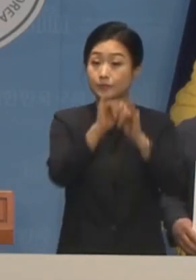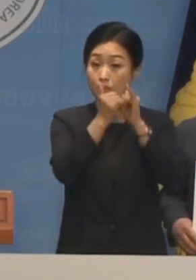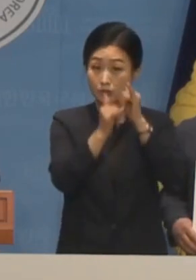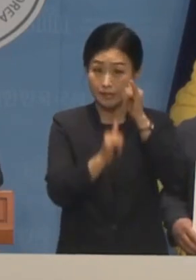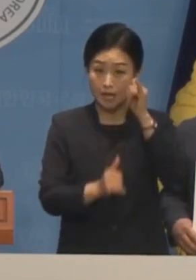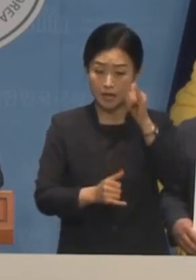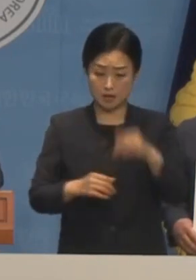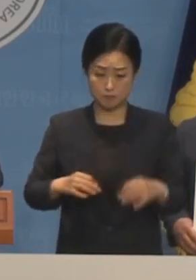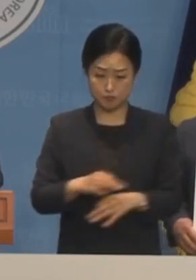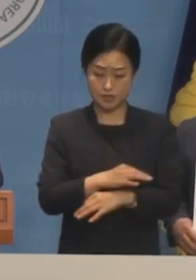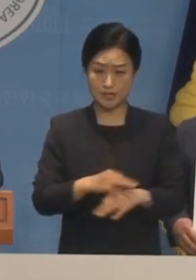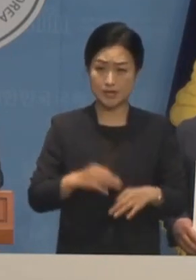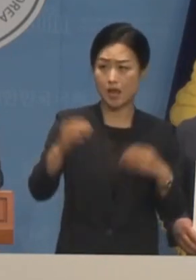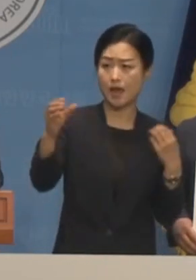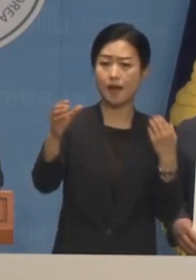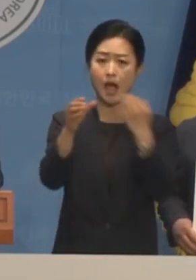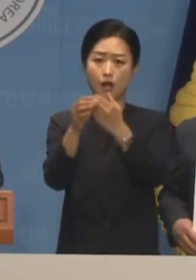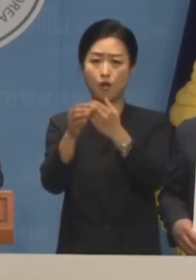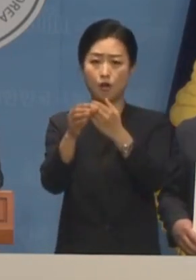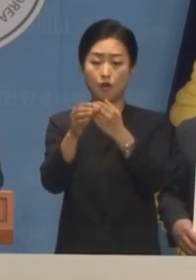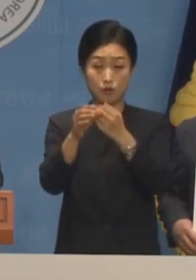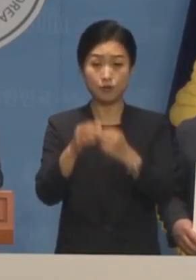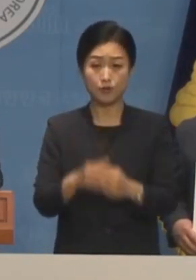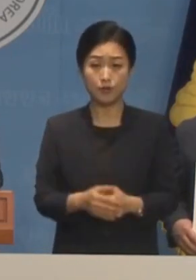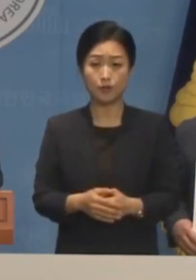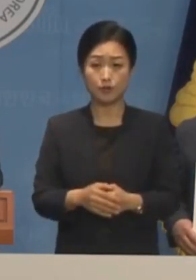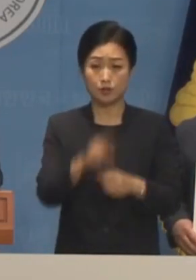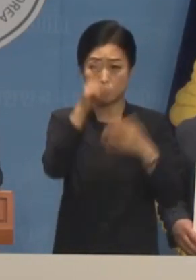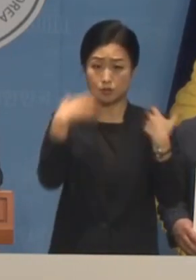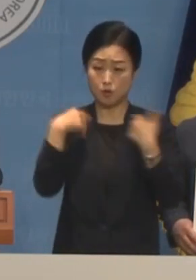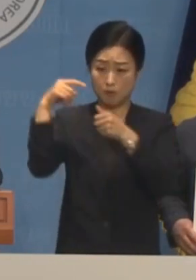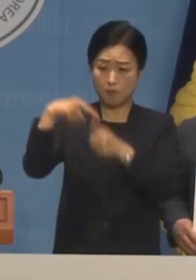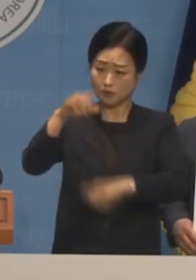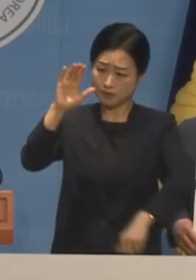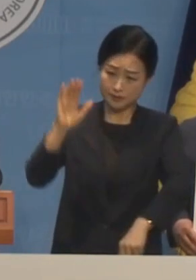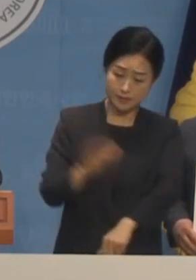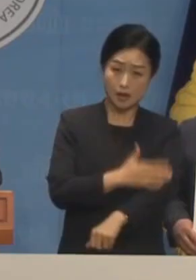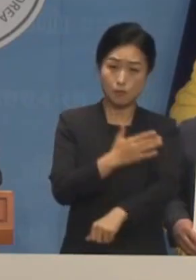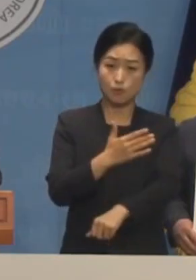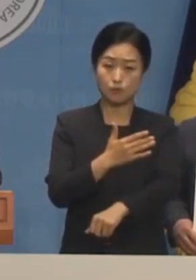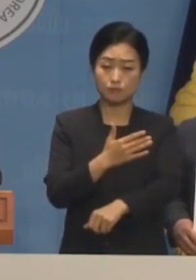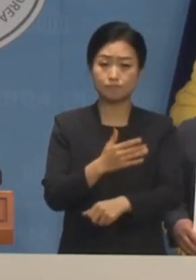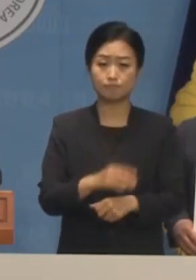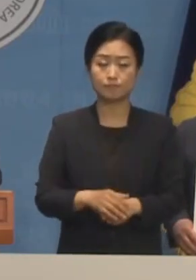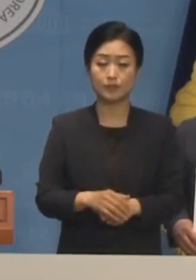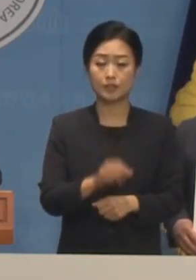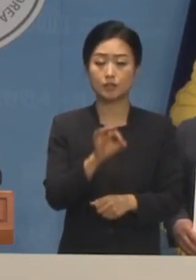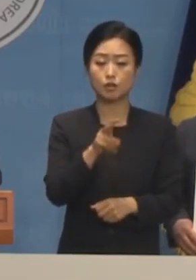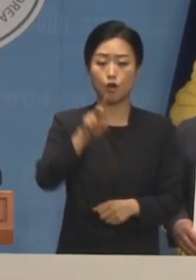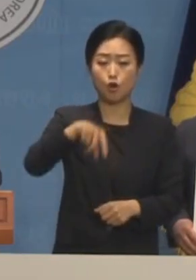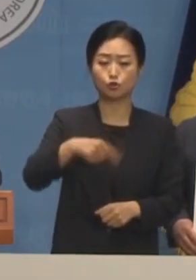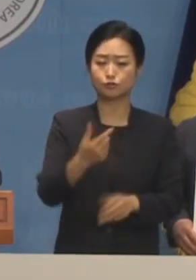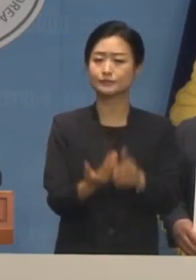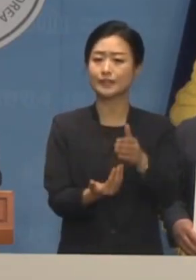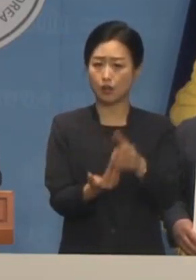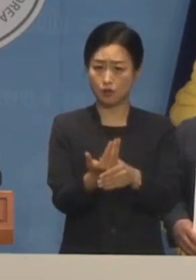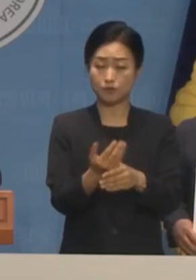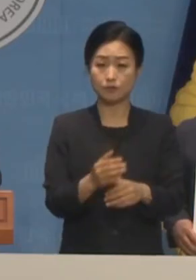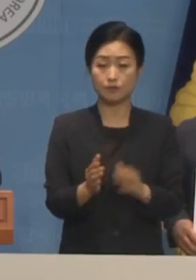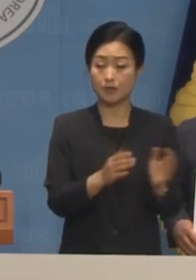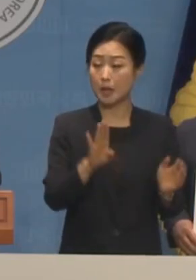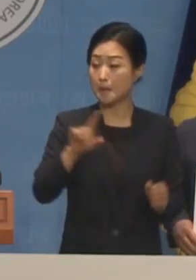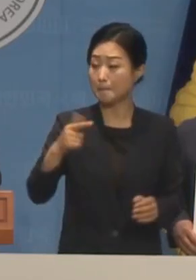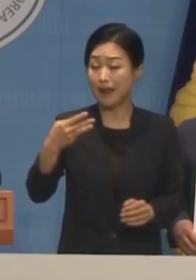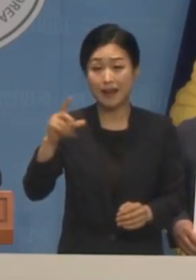불해 한가하고 시대 변역을 추구하는 행위로 인식되어 왔습니다 반면 반란은